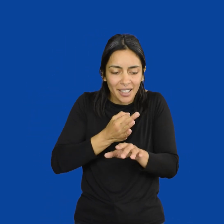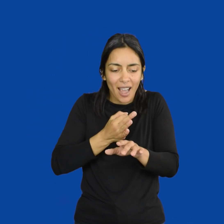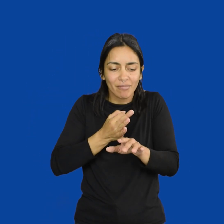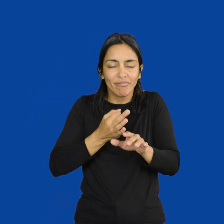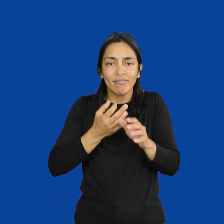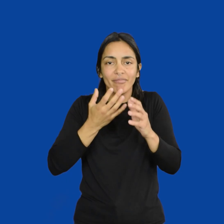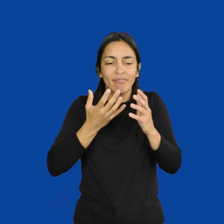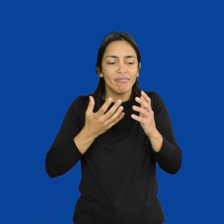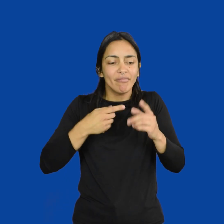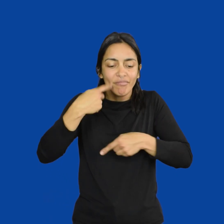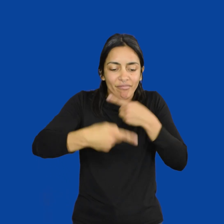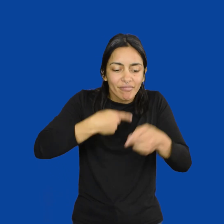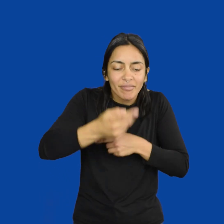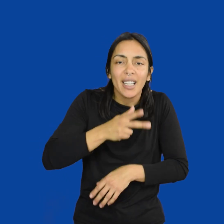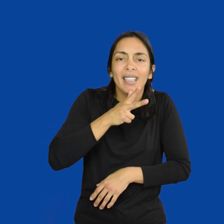de la transmisión generacional.